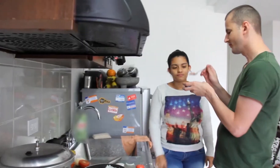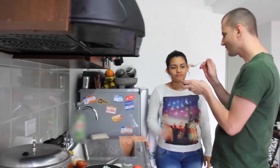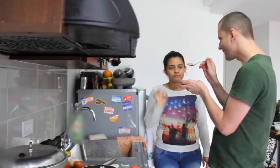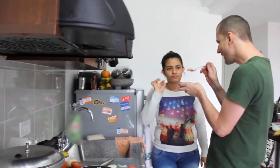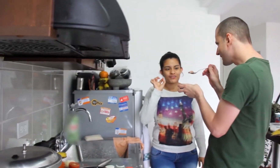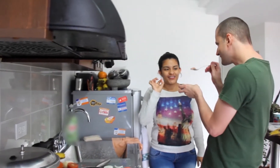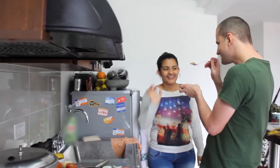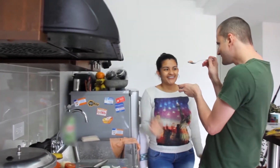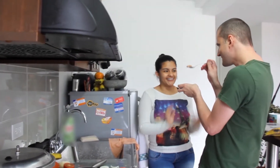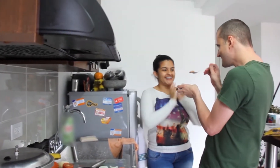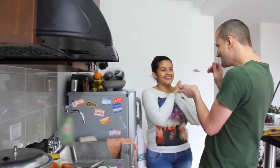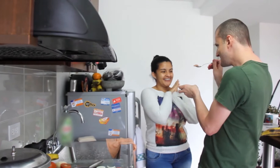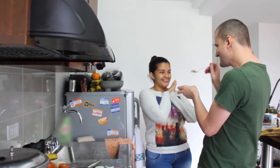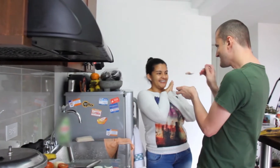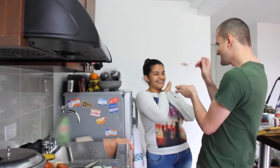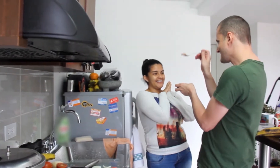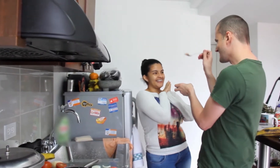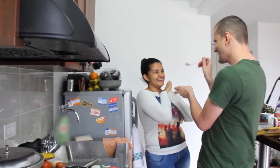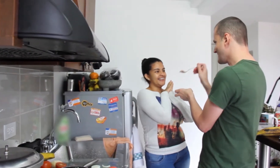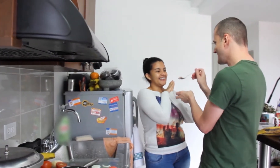agua.